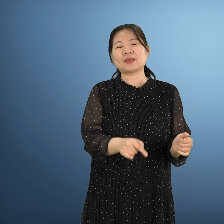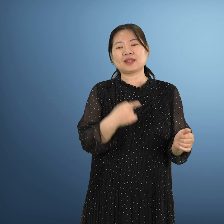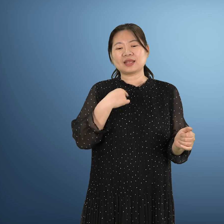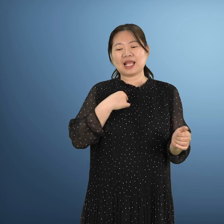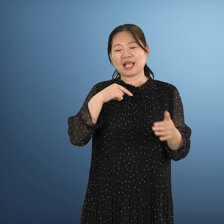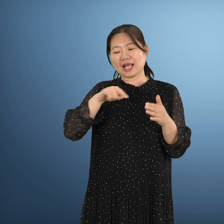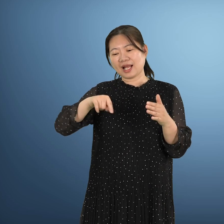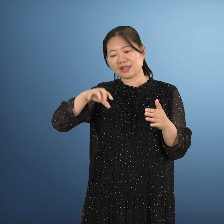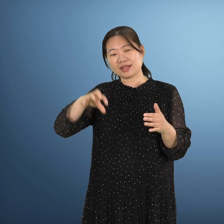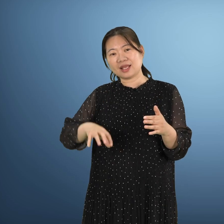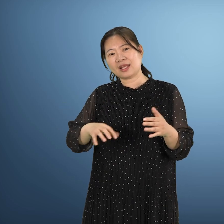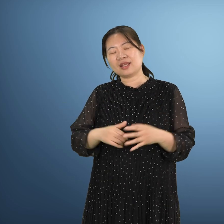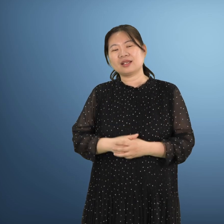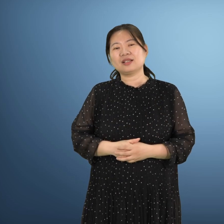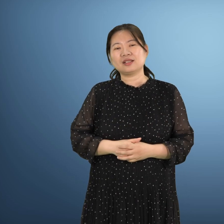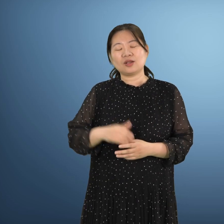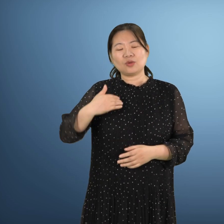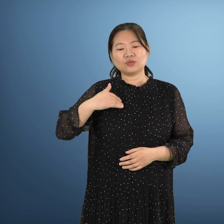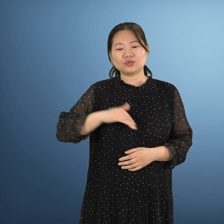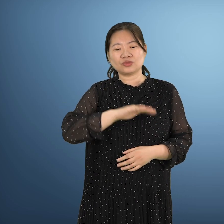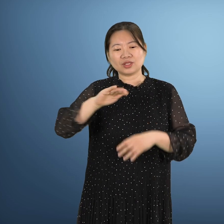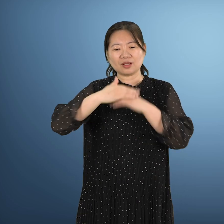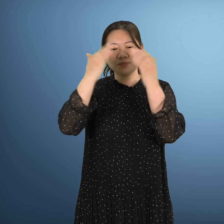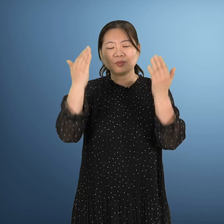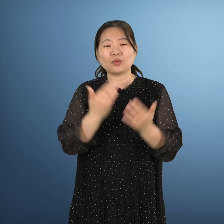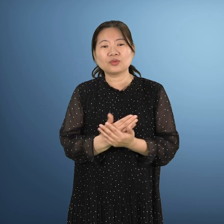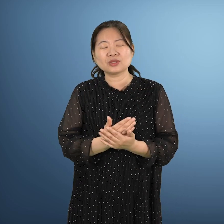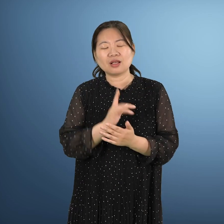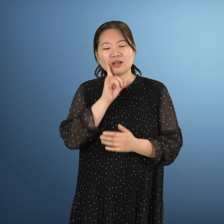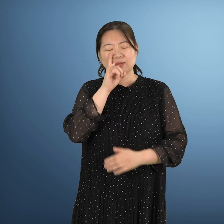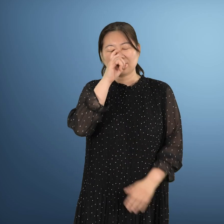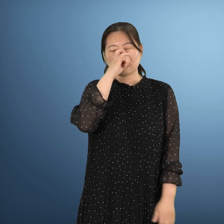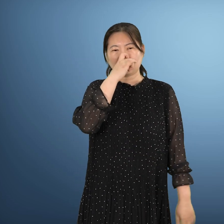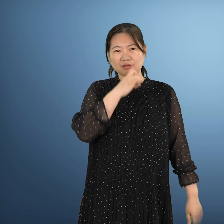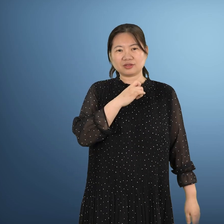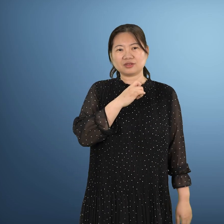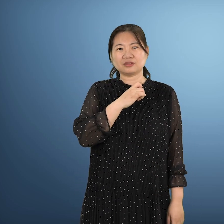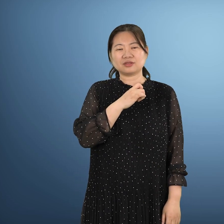내 안에 우리의 모든 더러움,